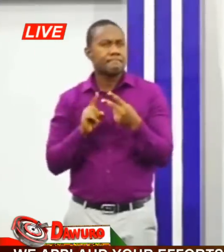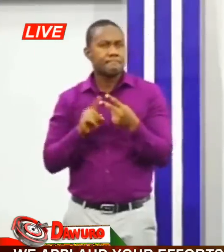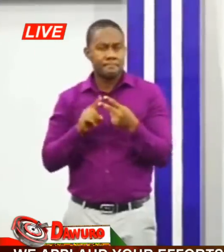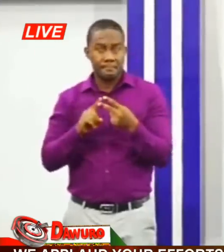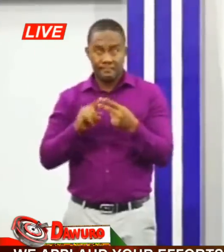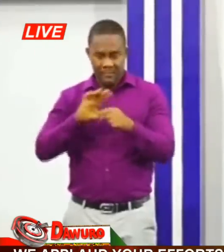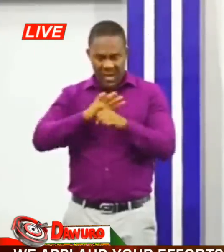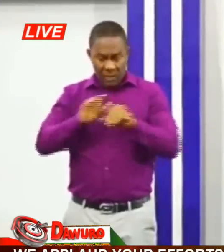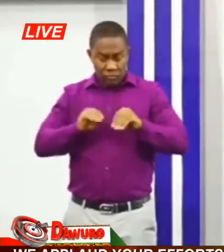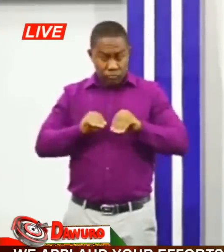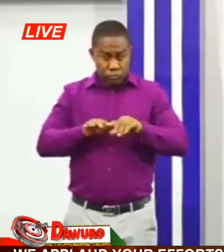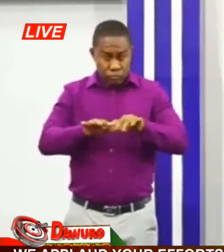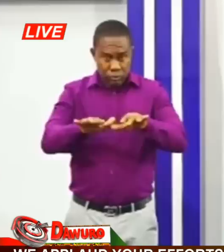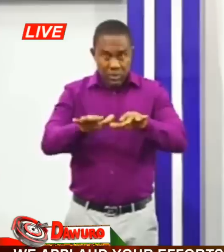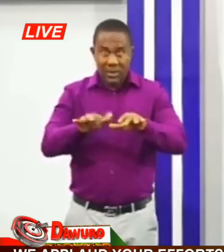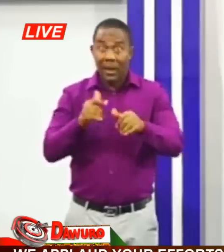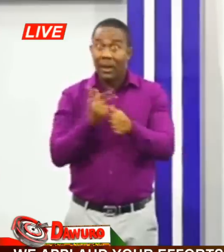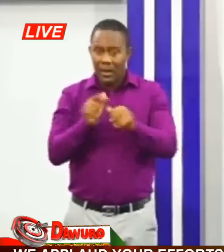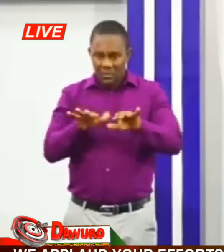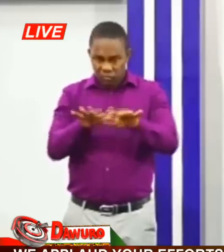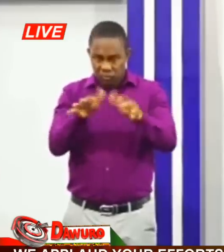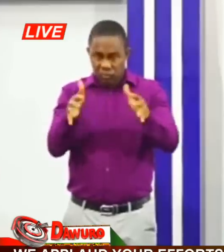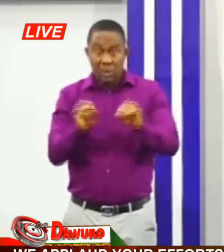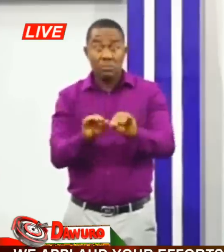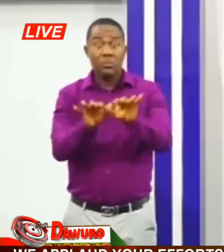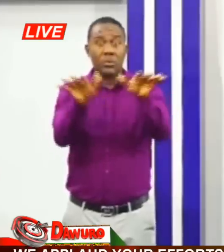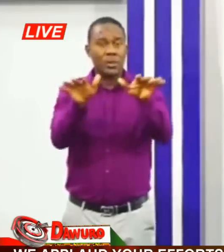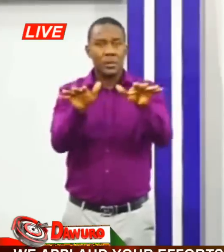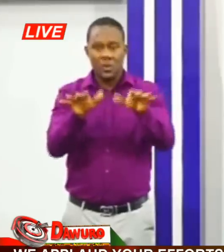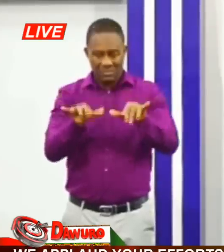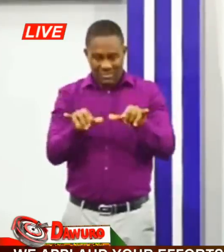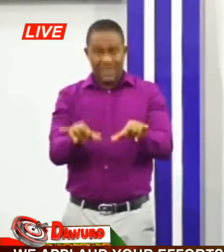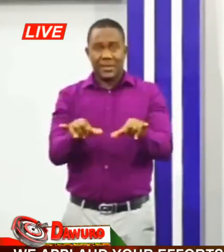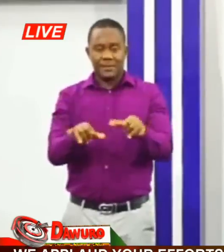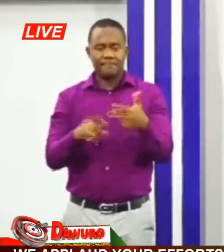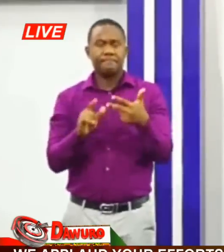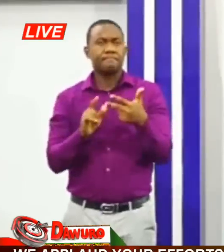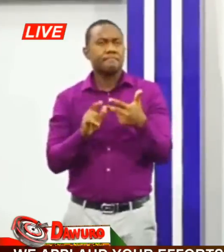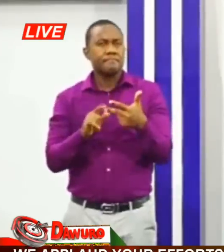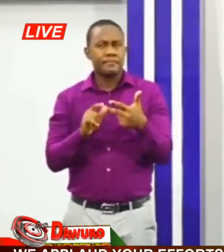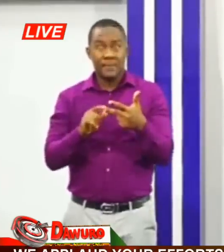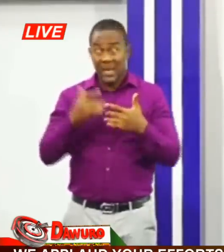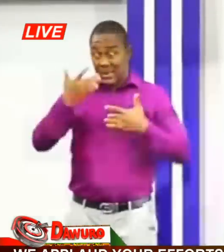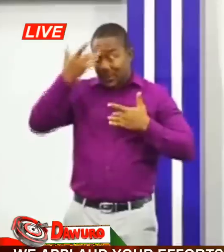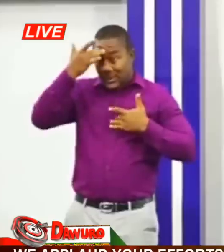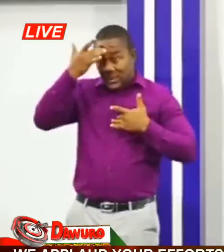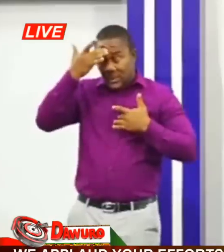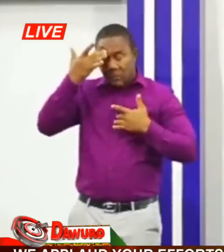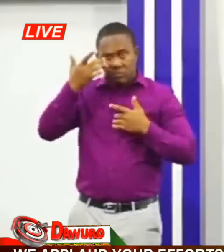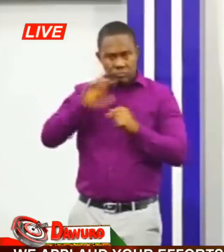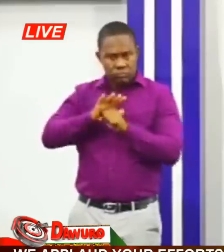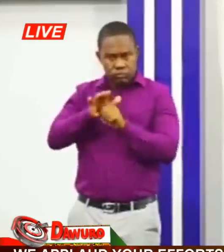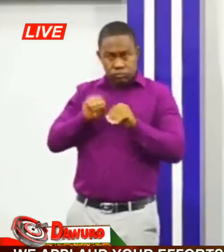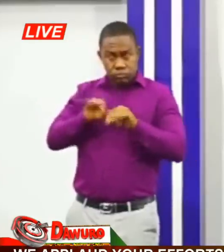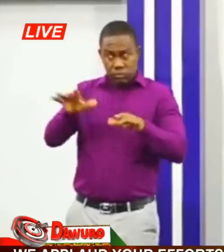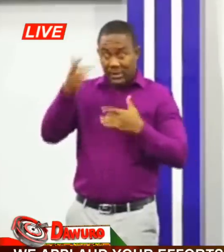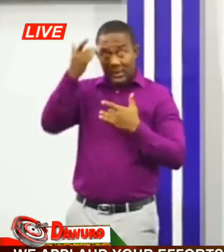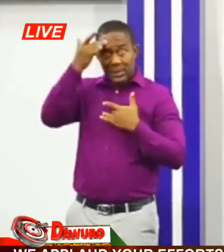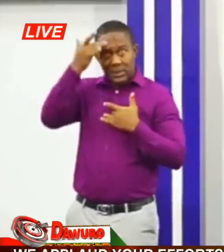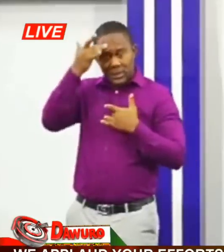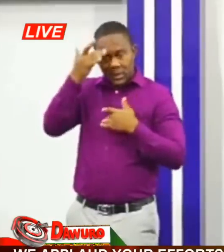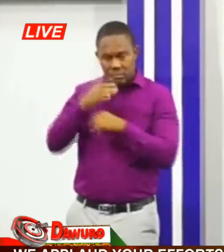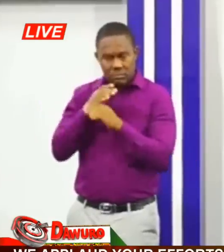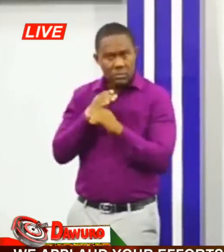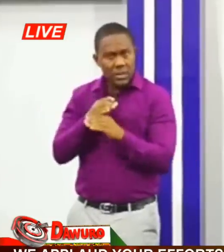ye se se wo fa so ansa no watumi adi se adwuma no ye hye sa ne ma ne so na aboa ama ye se ye bo yade ne ho ban timu